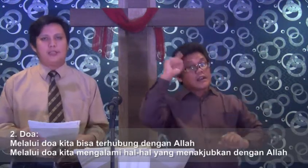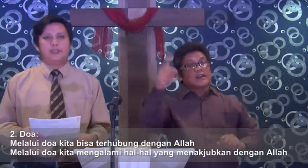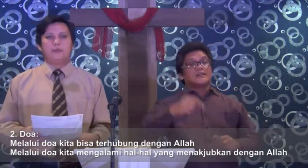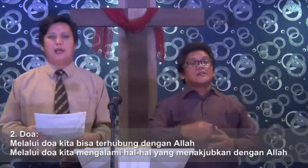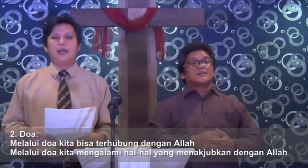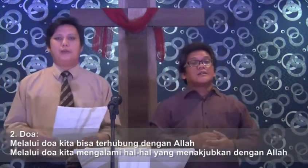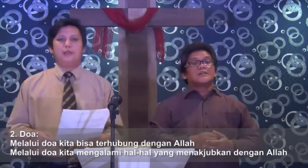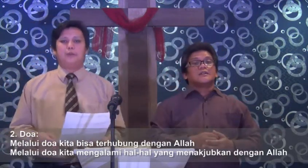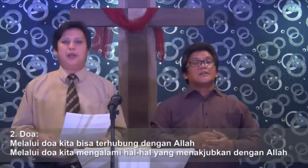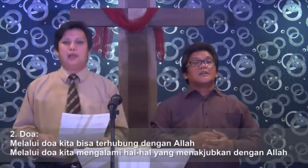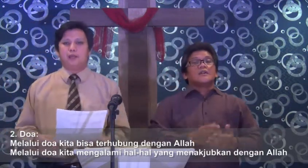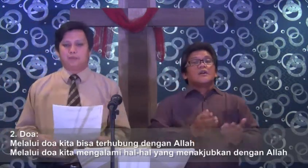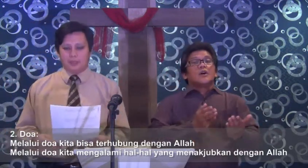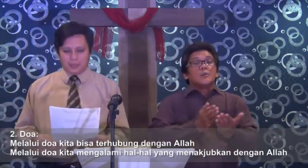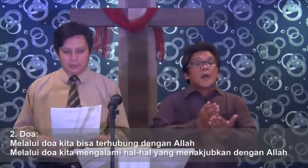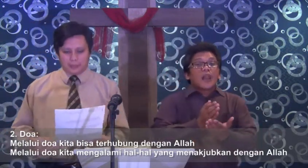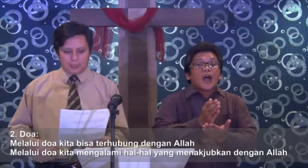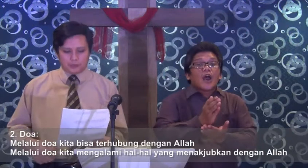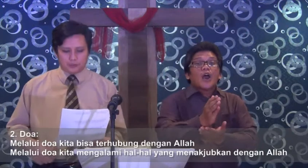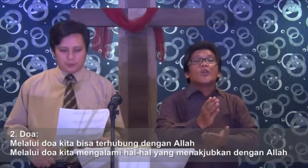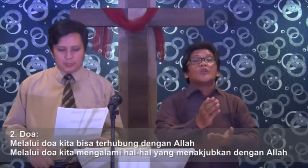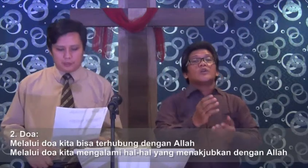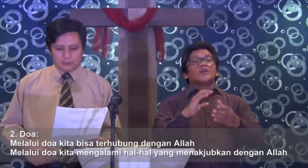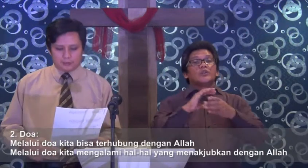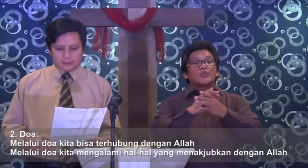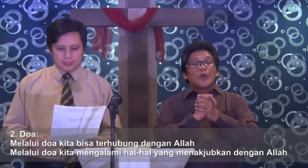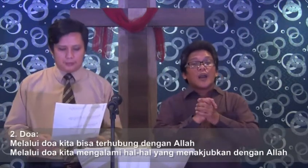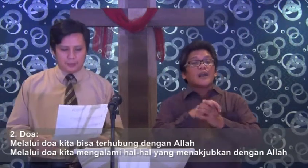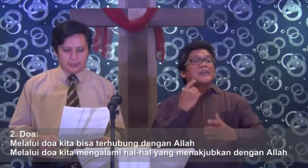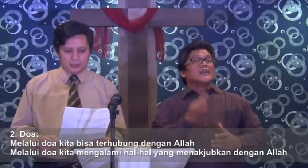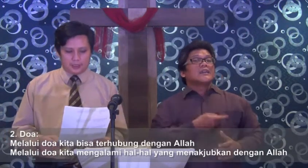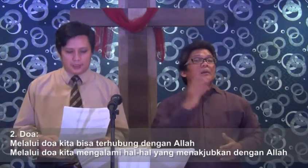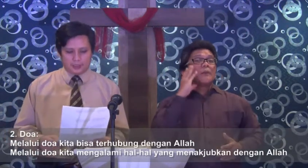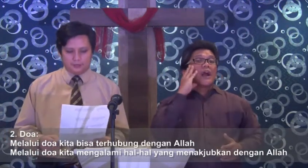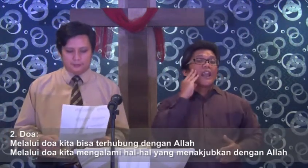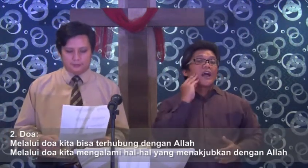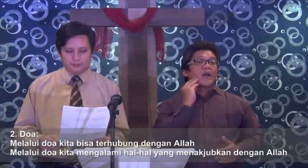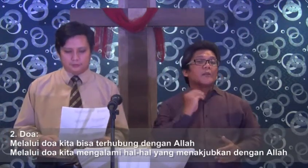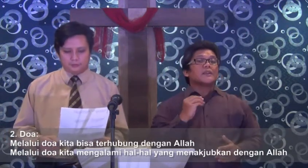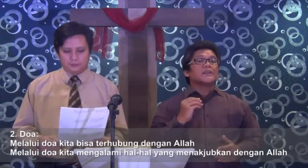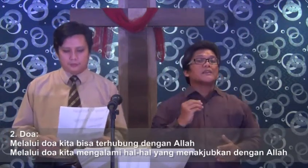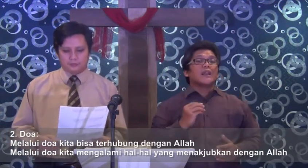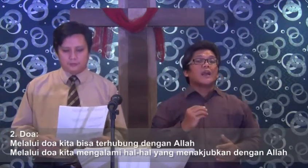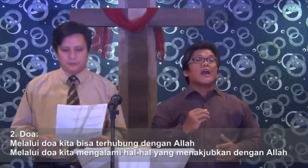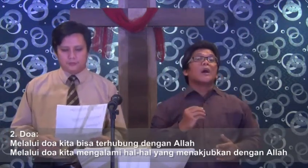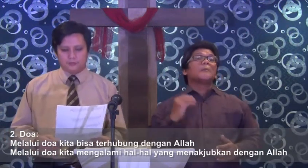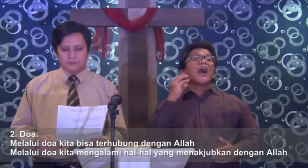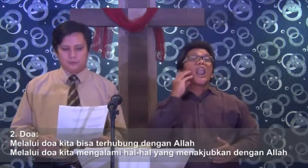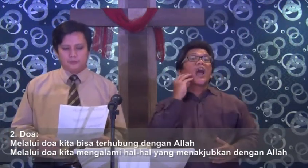Melalui doa kita mengalami pengalaman-pengalaman yang menakjubkan bersama dengan Allah.